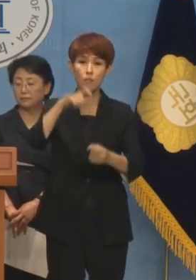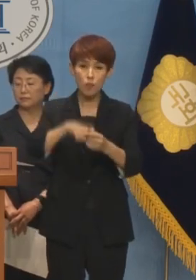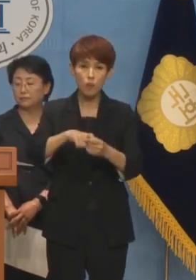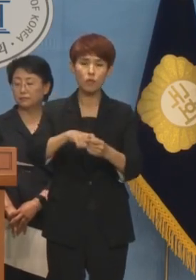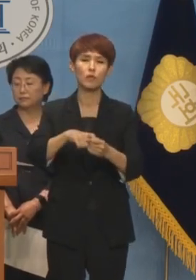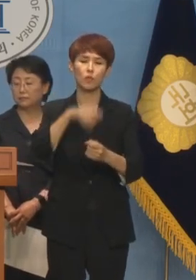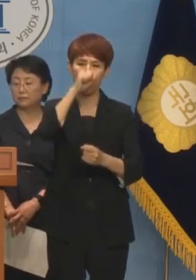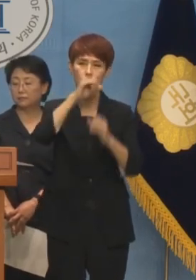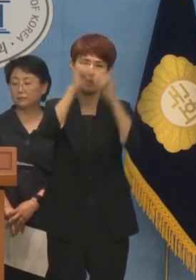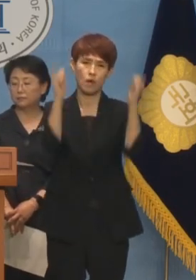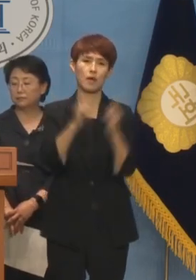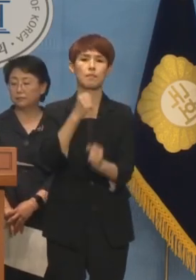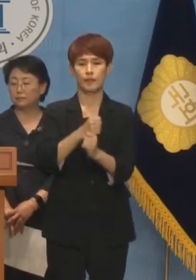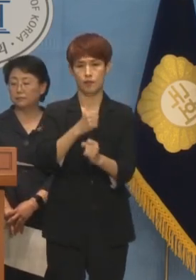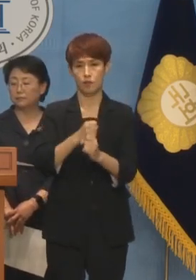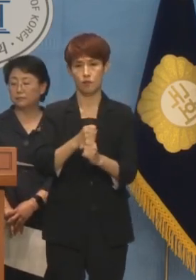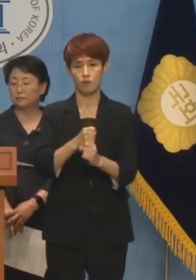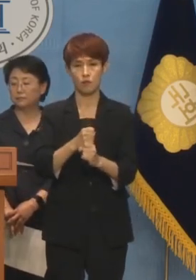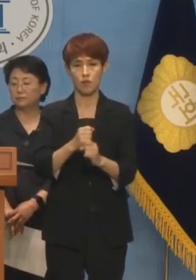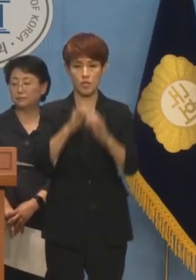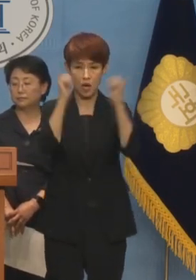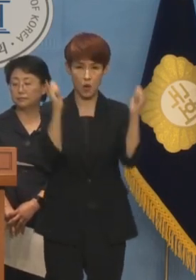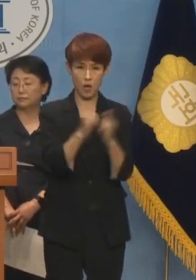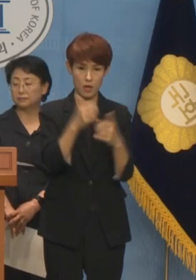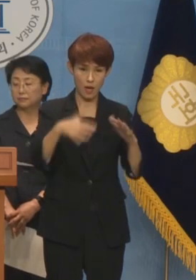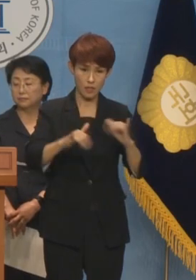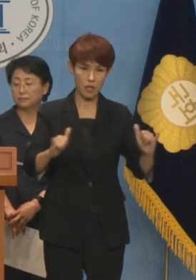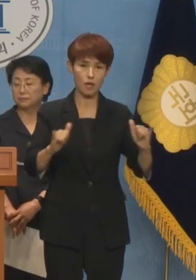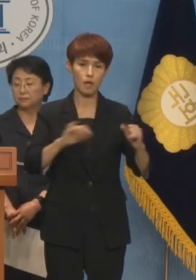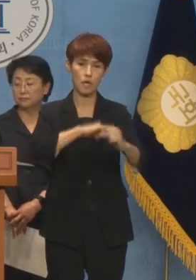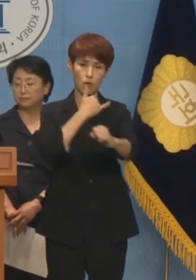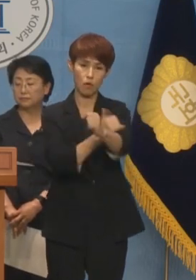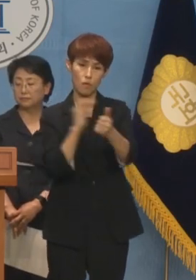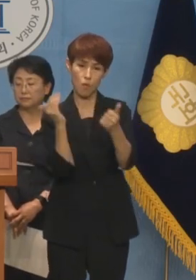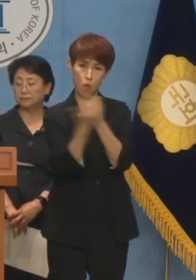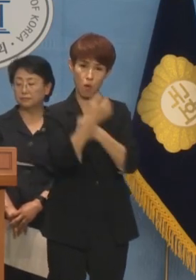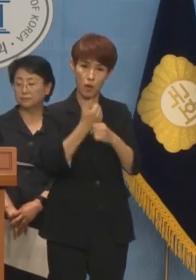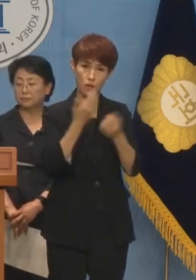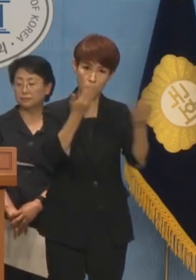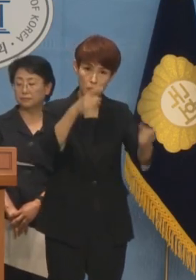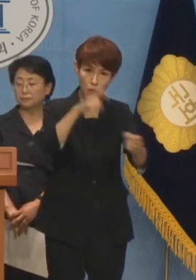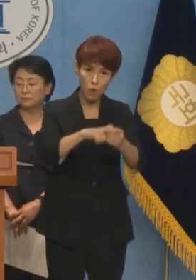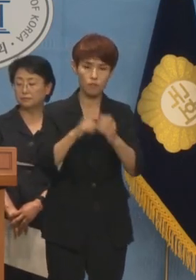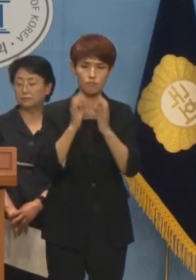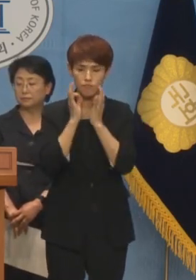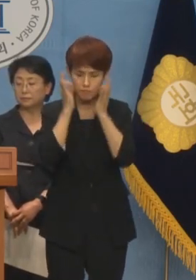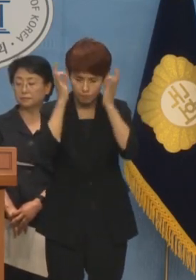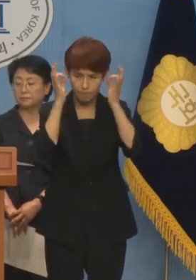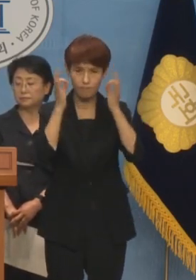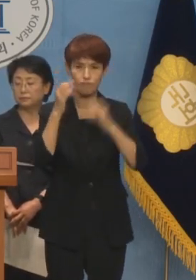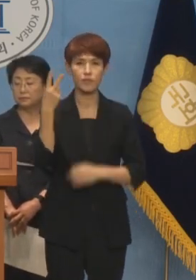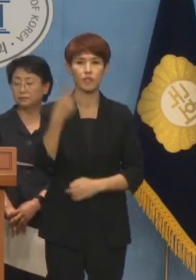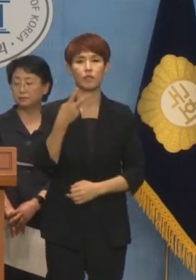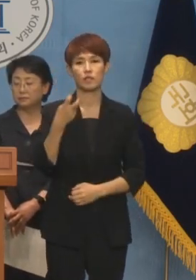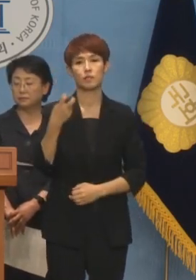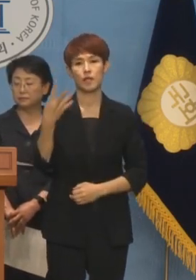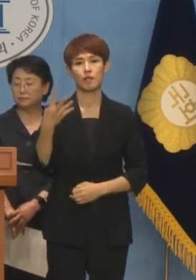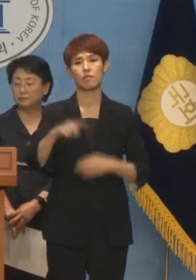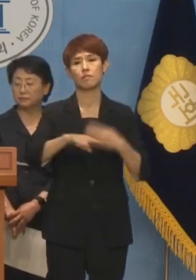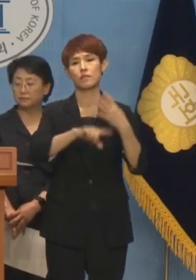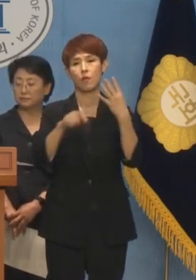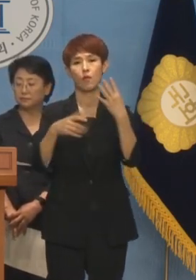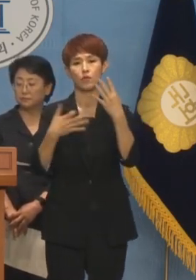만들겠습니다. 사회적 약자의 인권이 보호받는 사회를 만들기 위해 행동하겠습니다. 2024년 4월